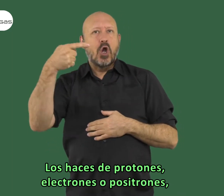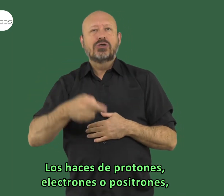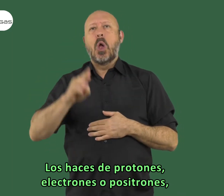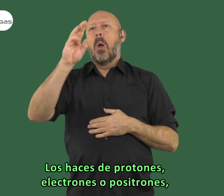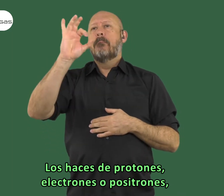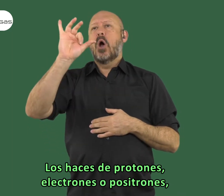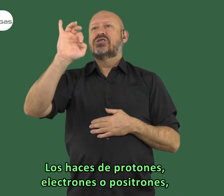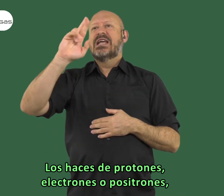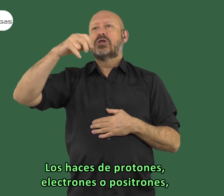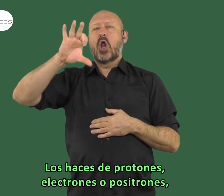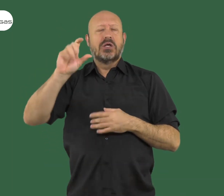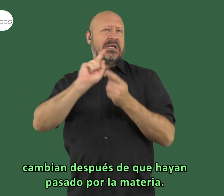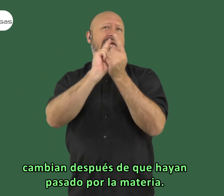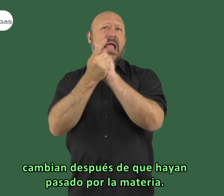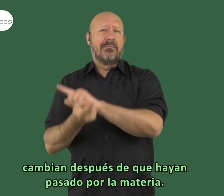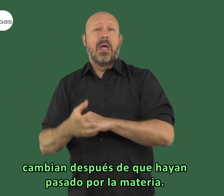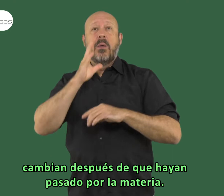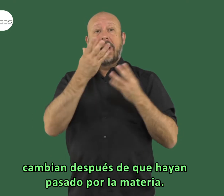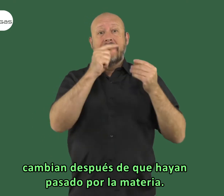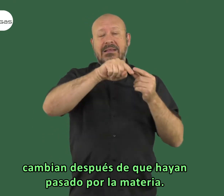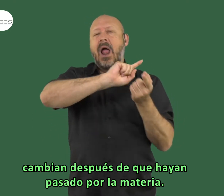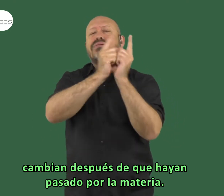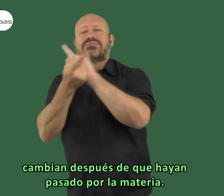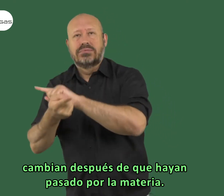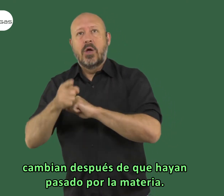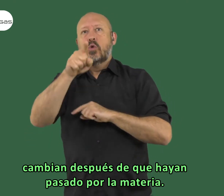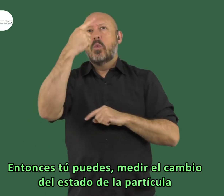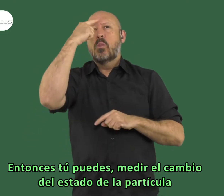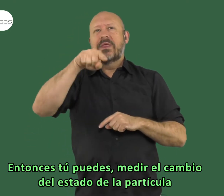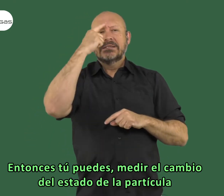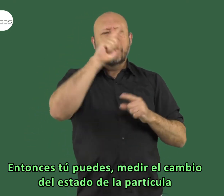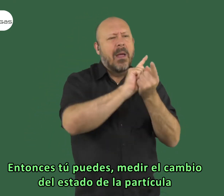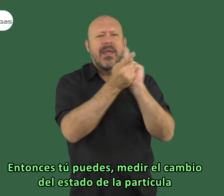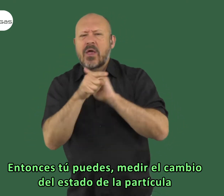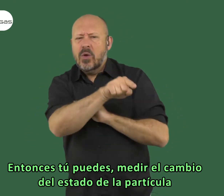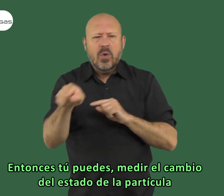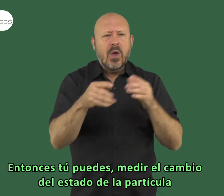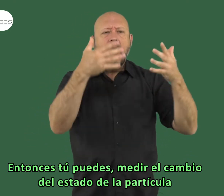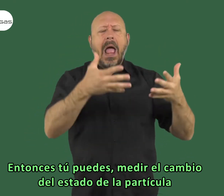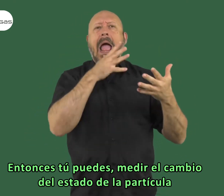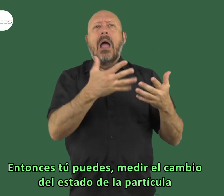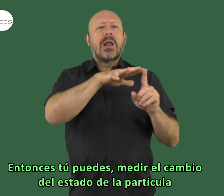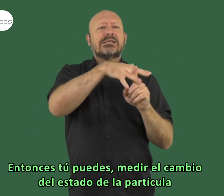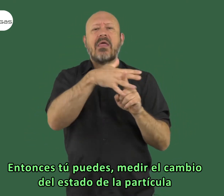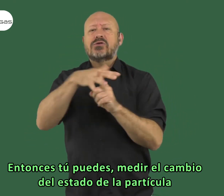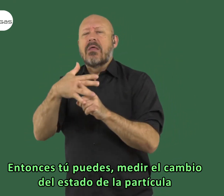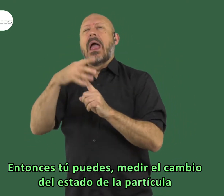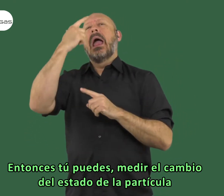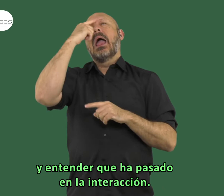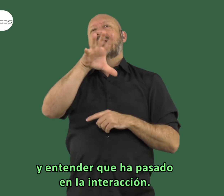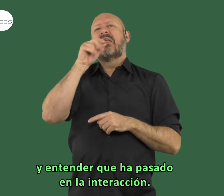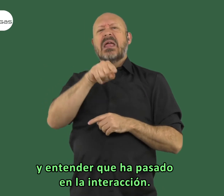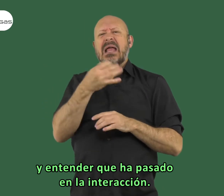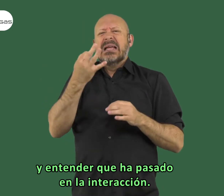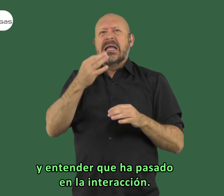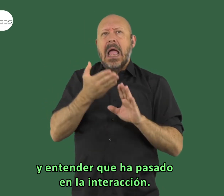o de electrones o de positrones, cambian después que han pasado en la materia. Entonces tú puedes medir el cambio del estado de la partícula